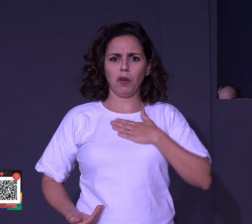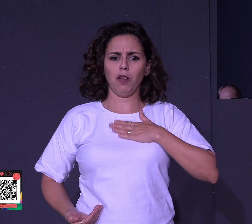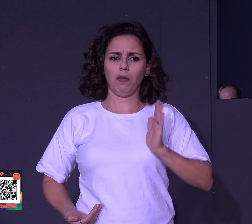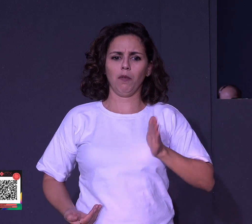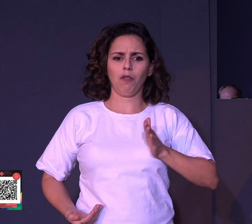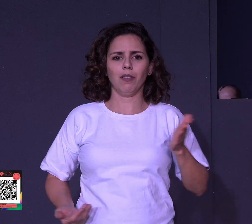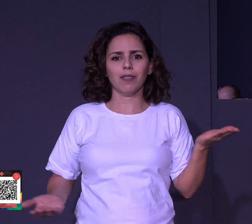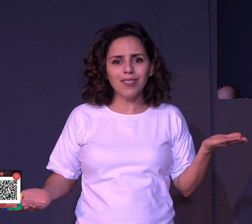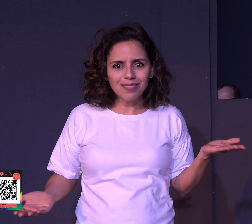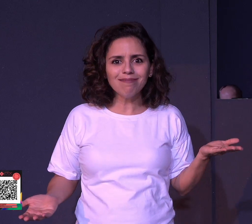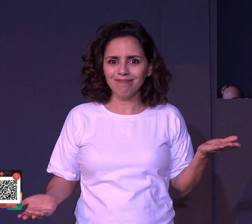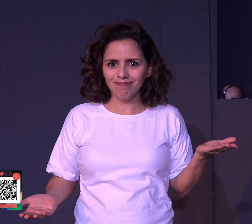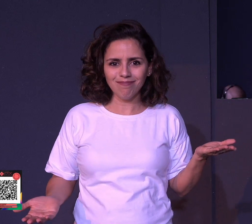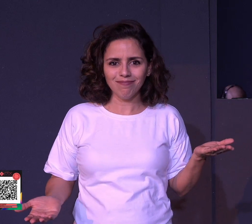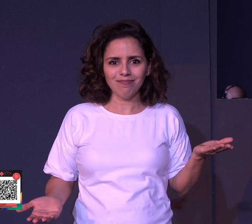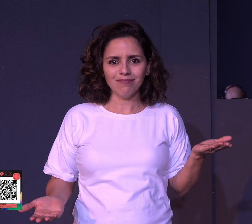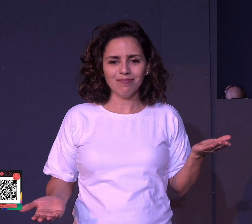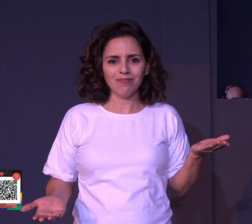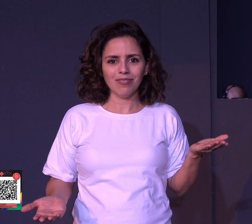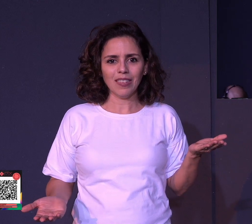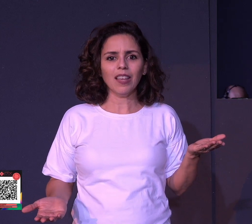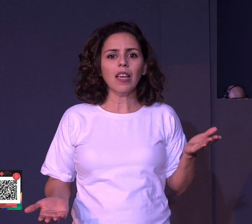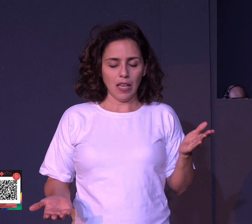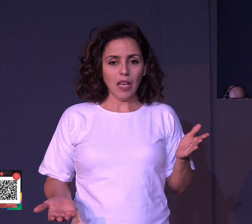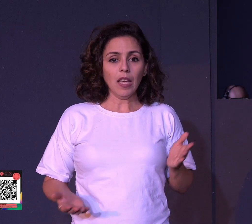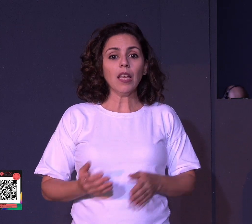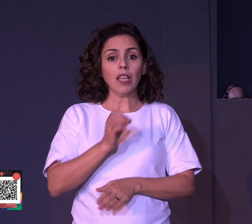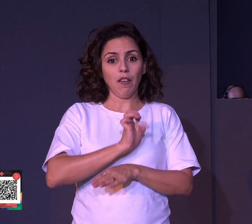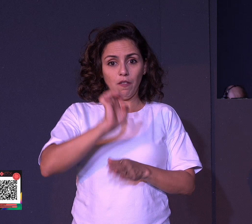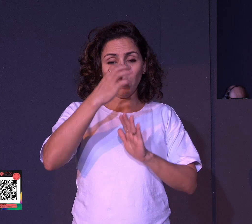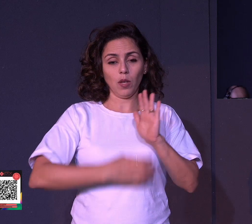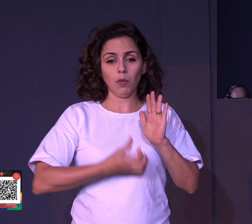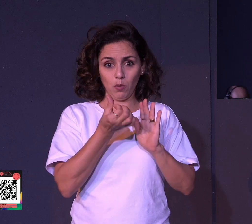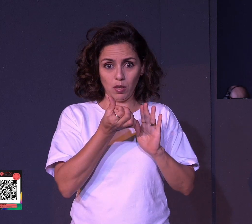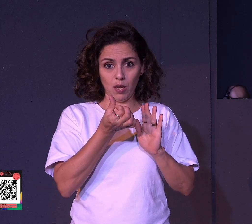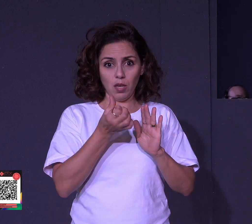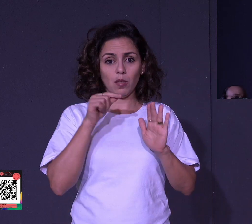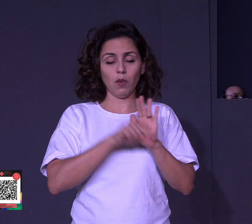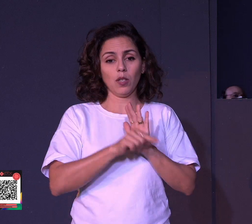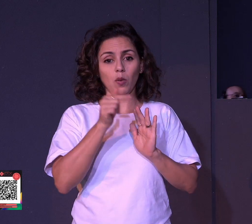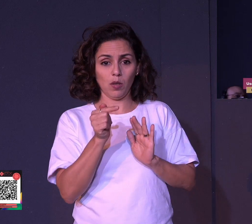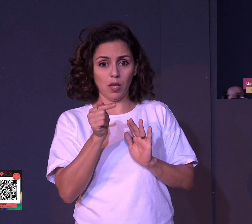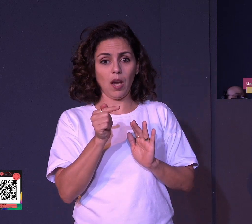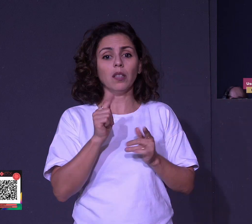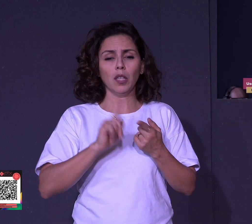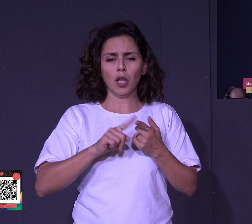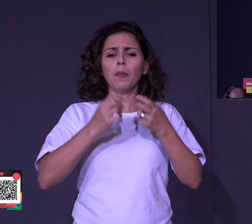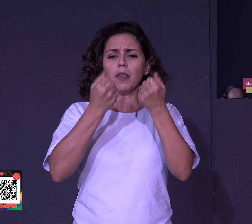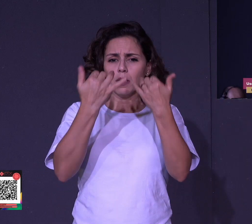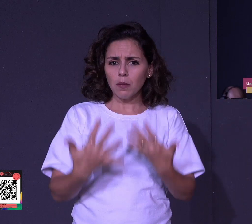E aí ele diz no verso 17 sobre o capacete da salvação e a espada do Espírito, que é a palavra de